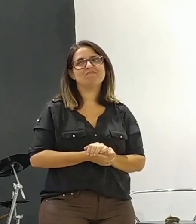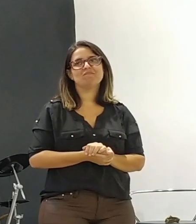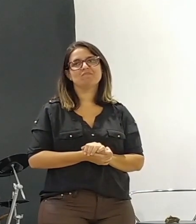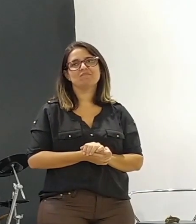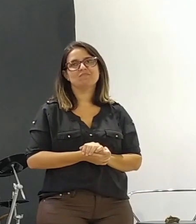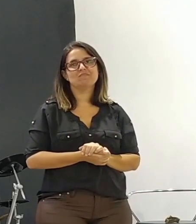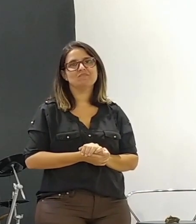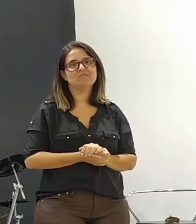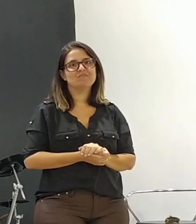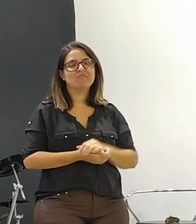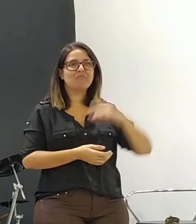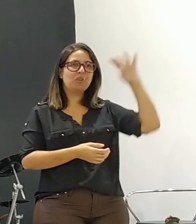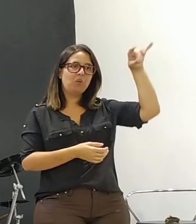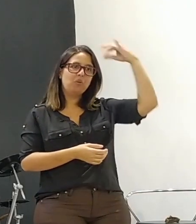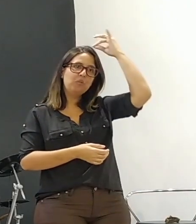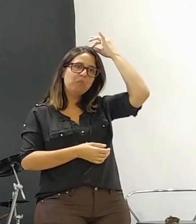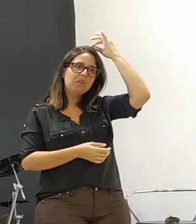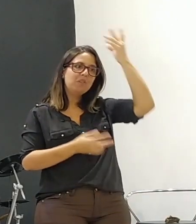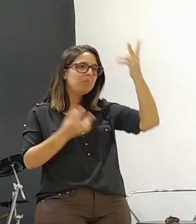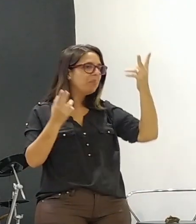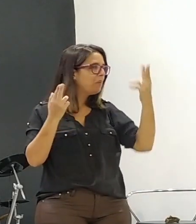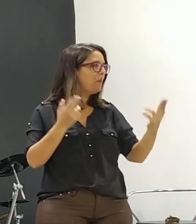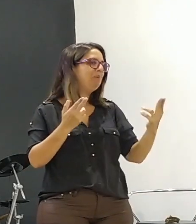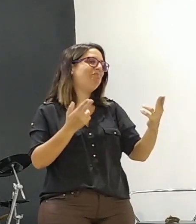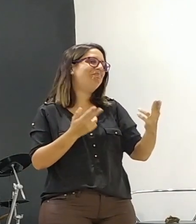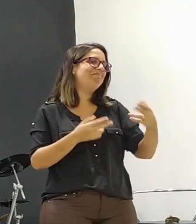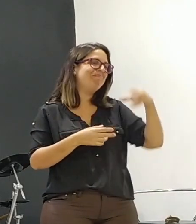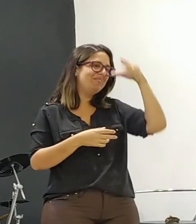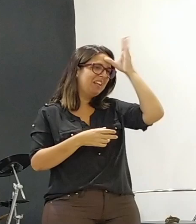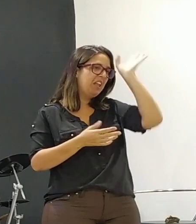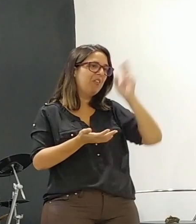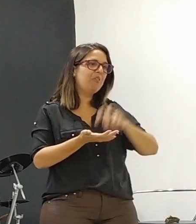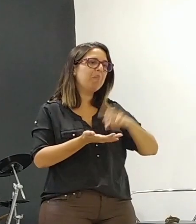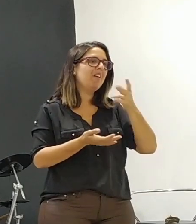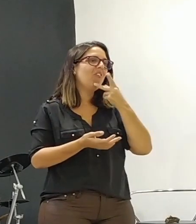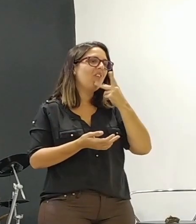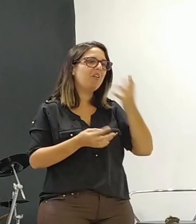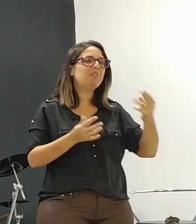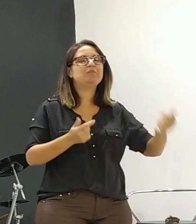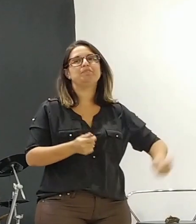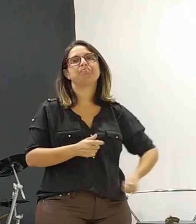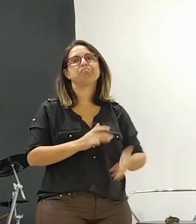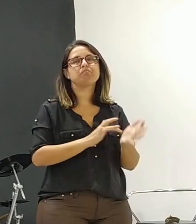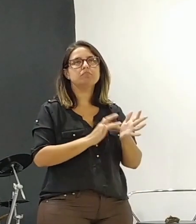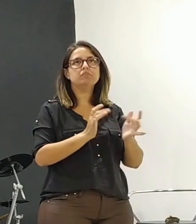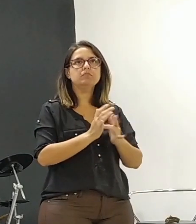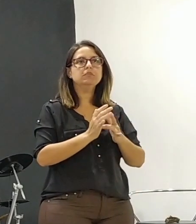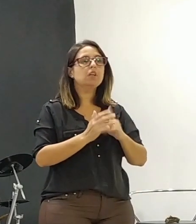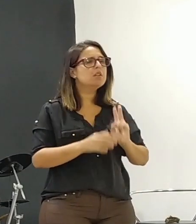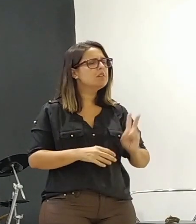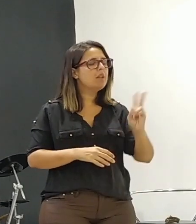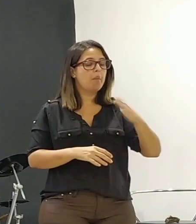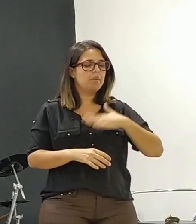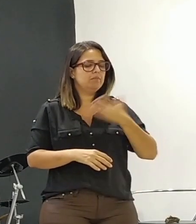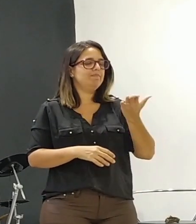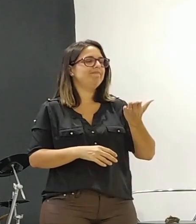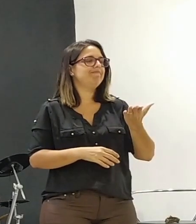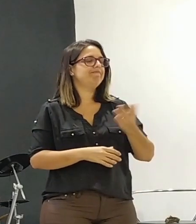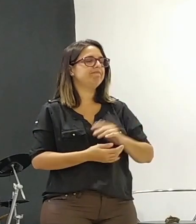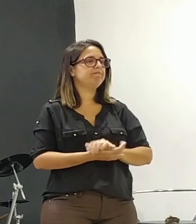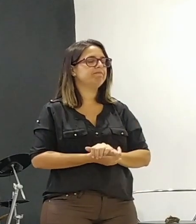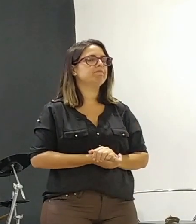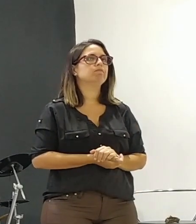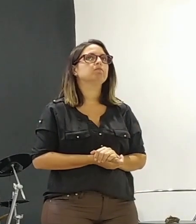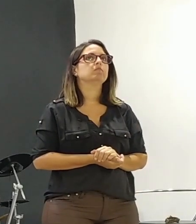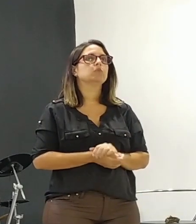Como eu disse, é porque o Espírito deu mesmo, né? Louvado seja Deus por isso. Não? Então Jesus, ele sempre nos surpreende. Então quando